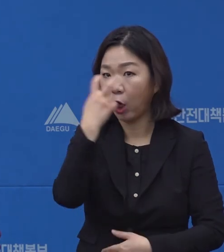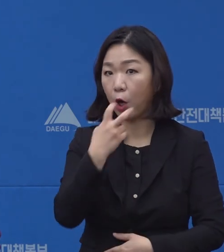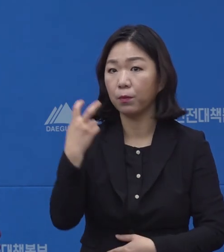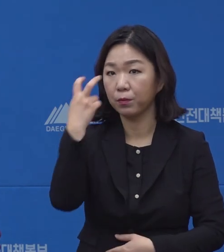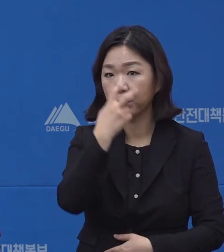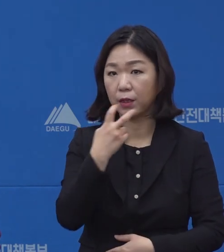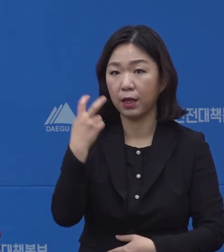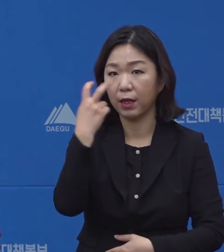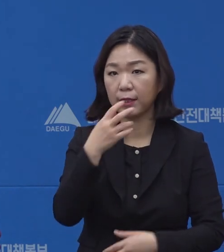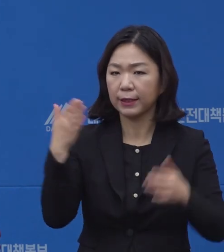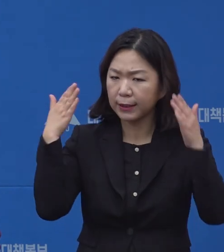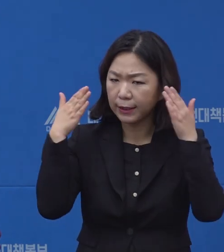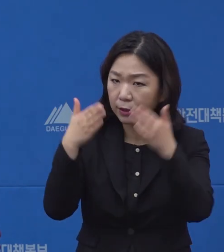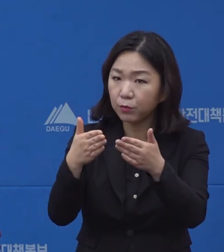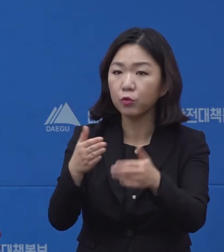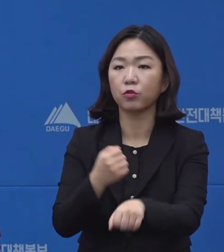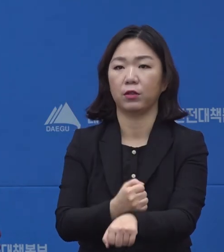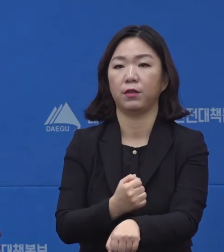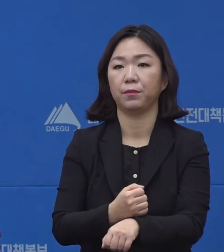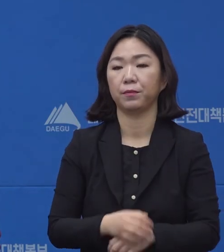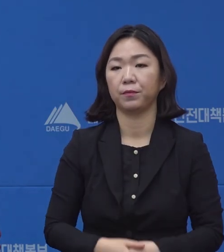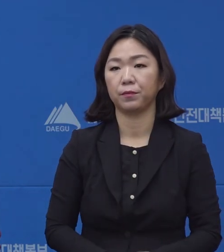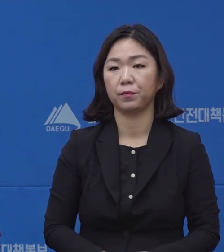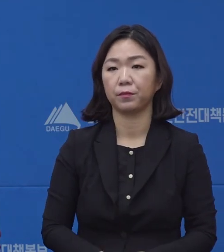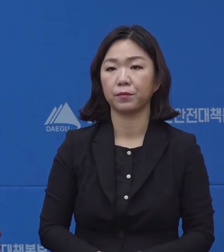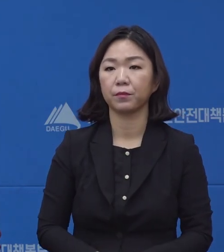진단검사를 집중 실시하겠습니다.